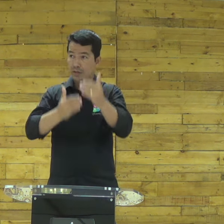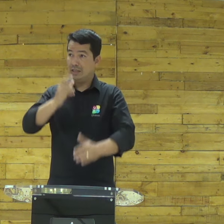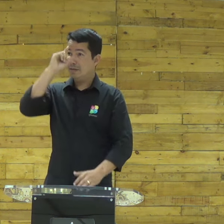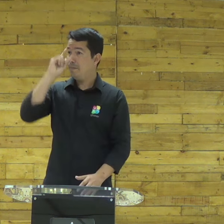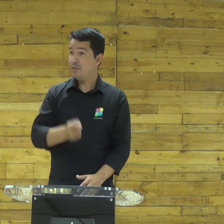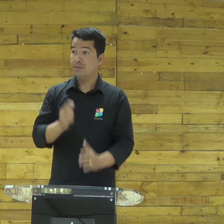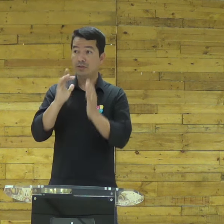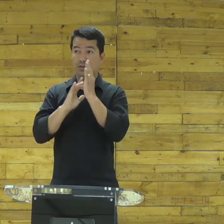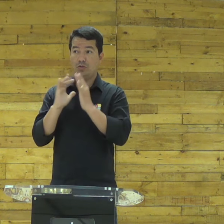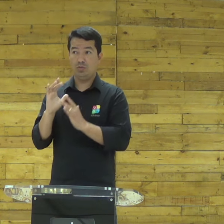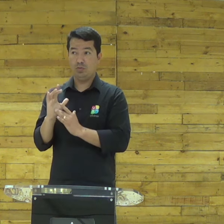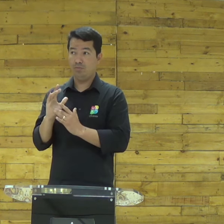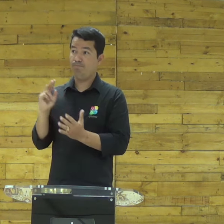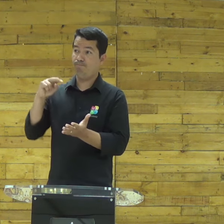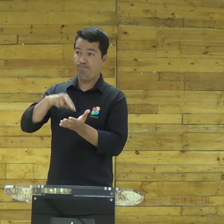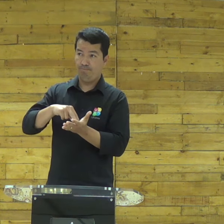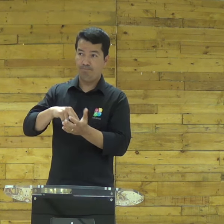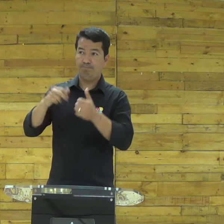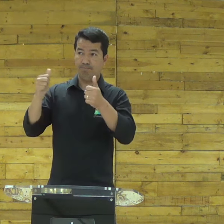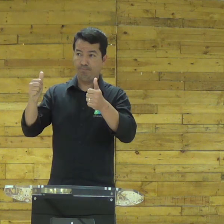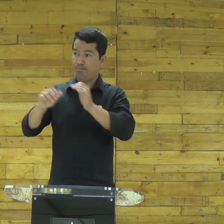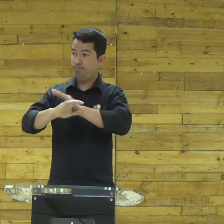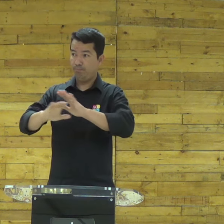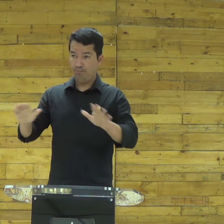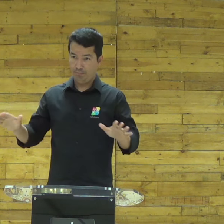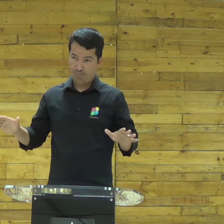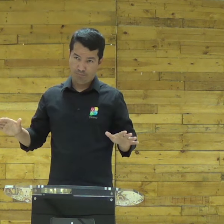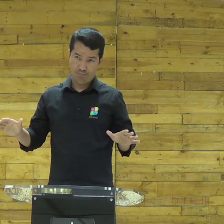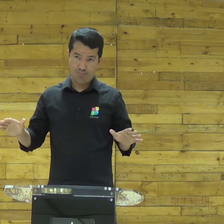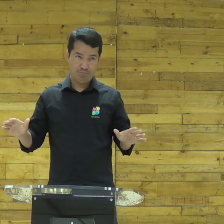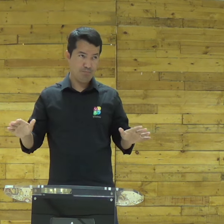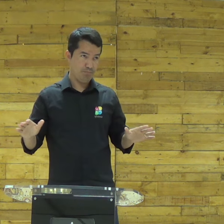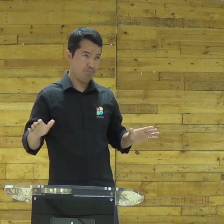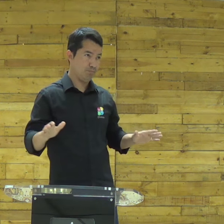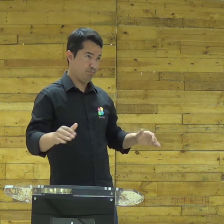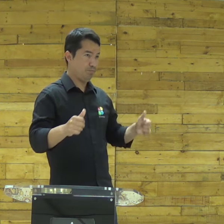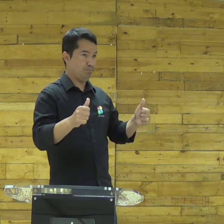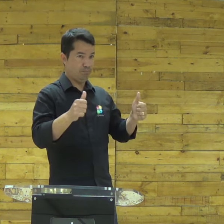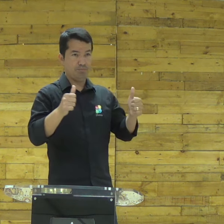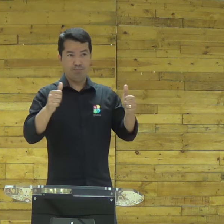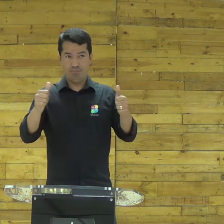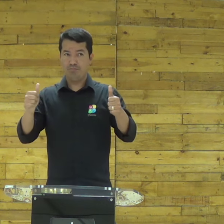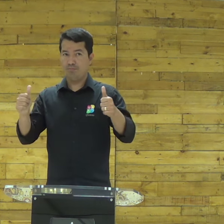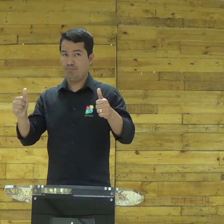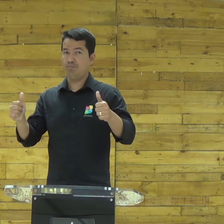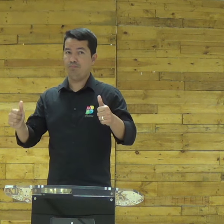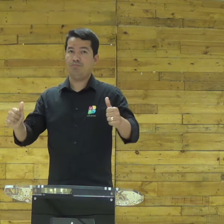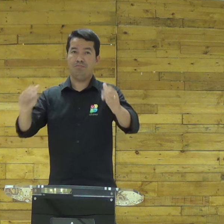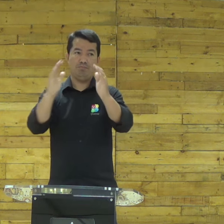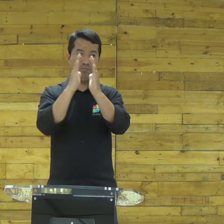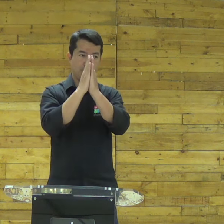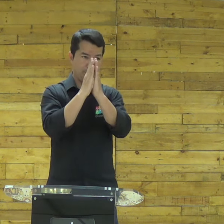quero que fique em pé é somente pessoas que querem obedecer ao mandamento de Jesus certo ok